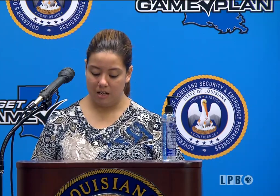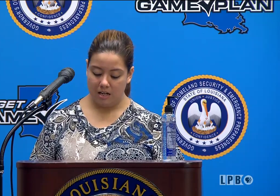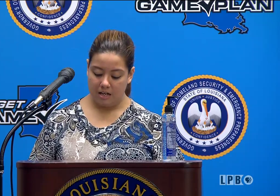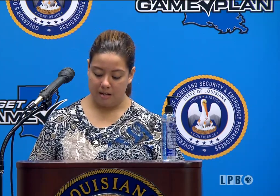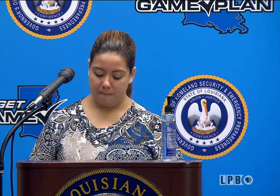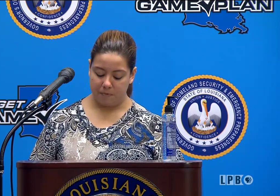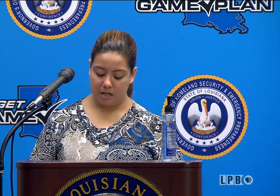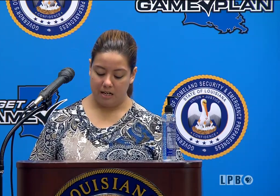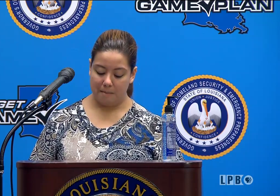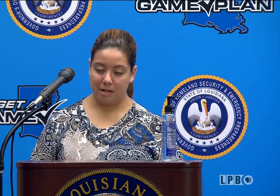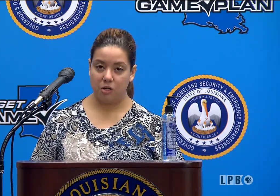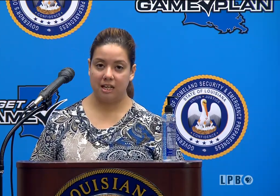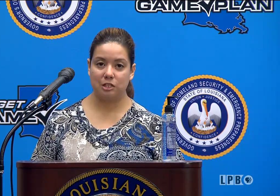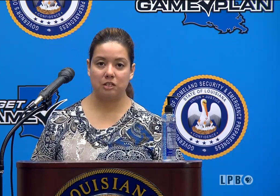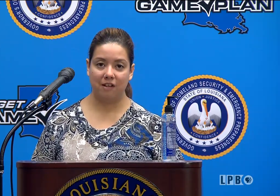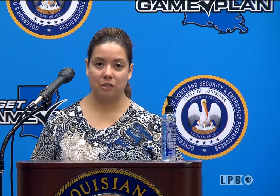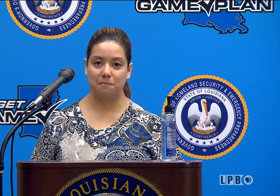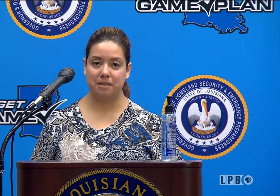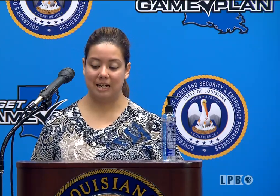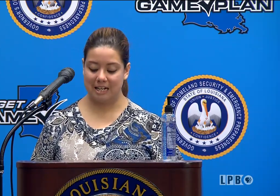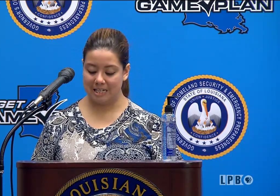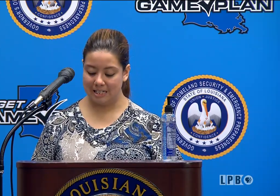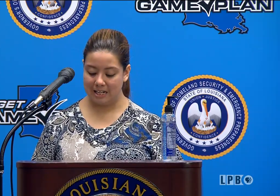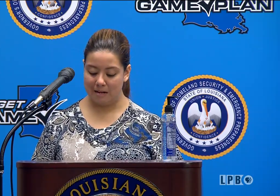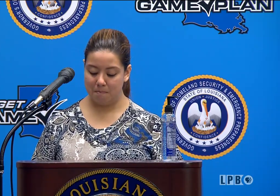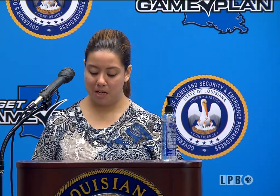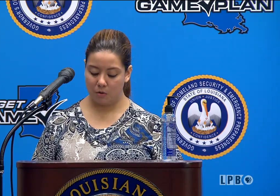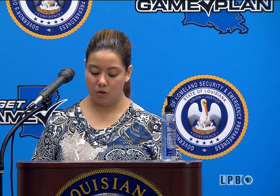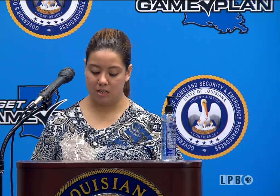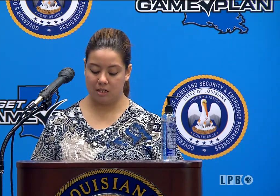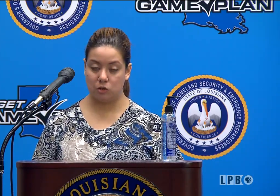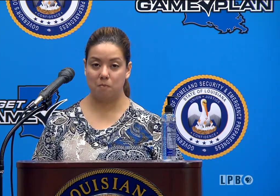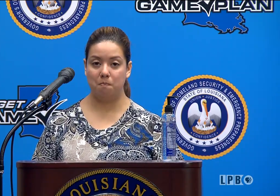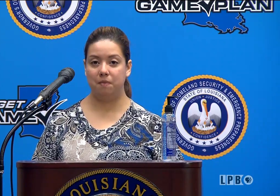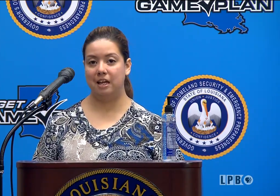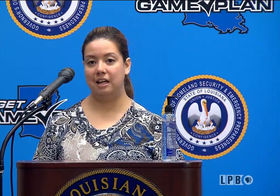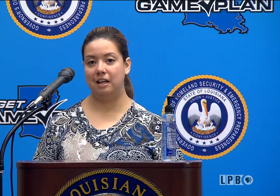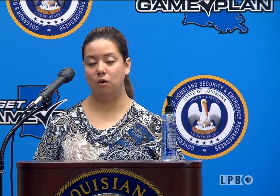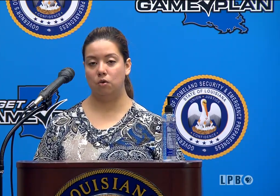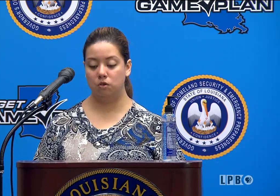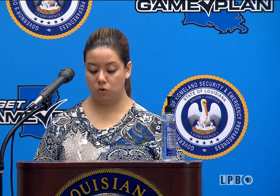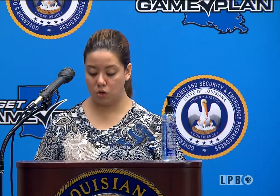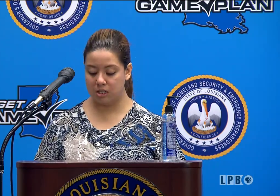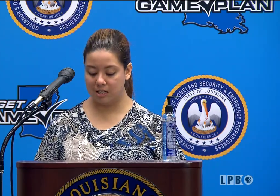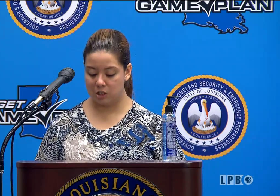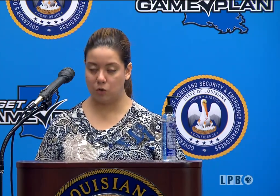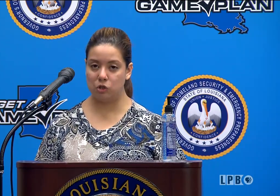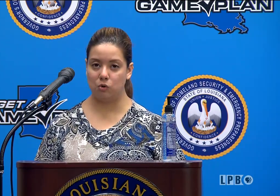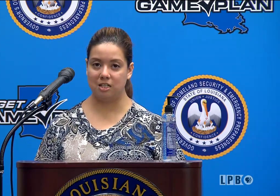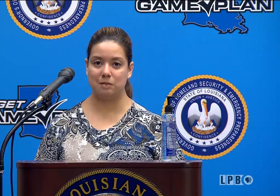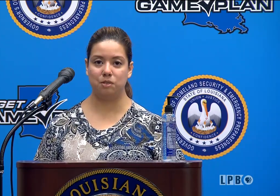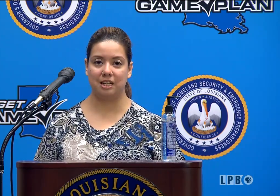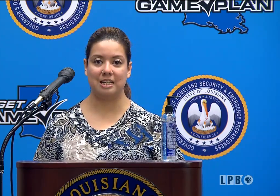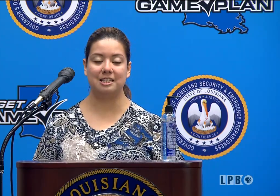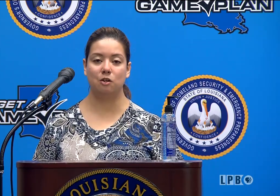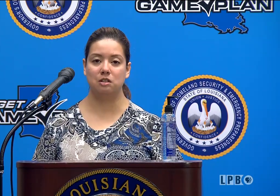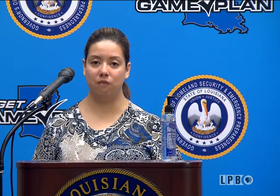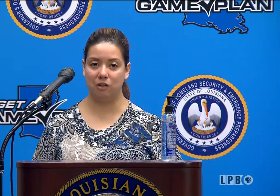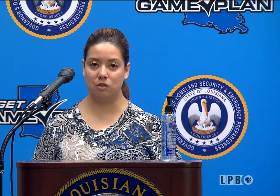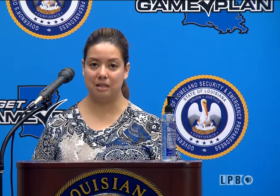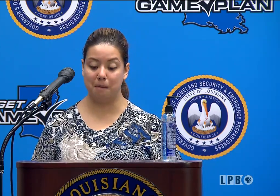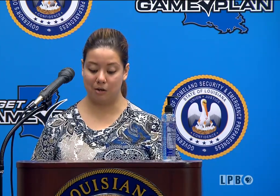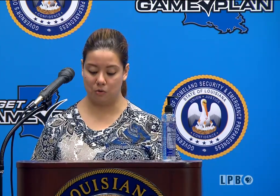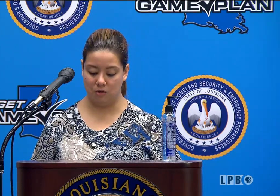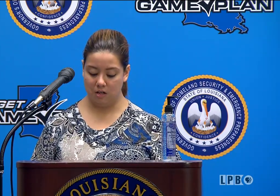posiblemente. La mayoría de esos efectos se empezarán a sentir el miércoles, que son de 12 a 18 horas después de que se sienten